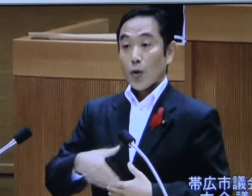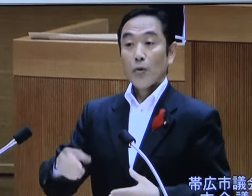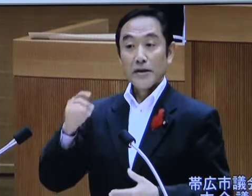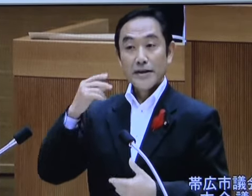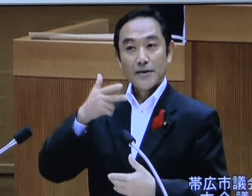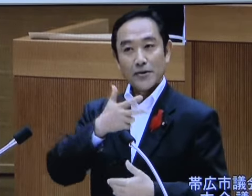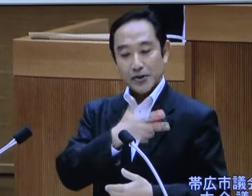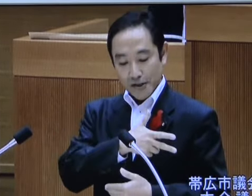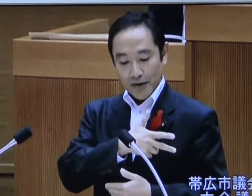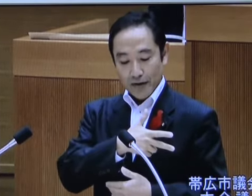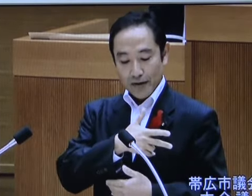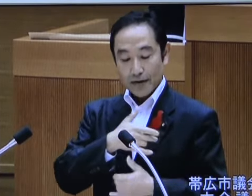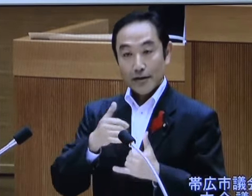帯広市の